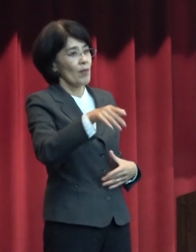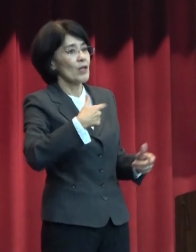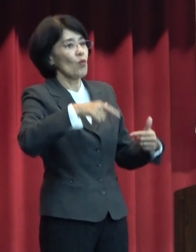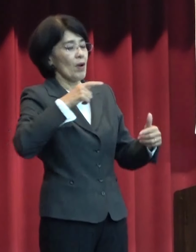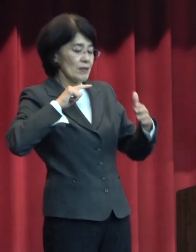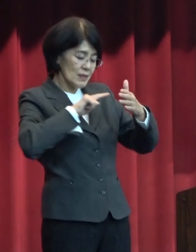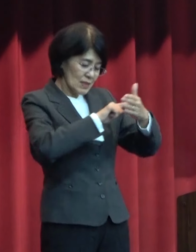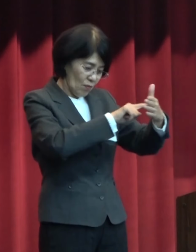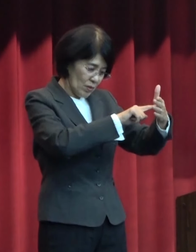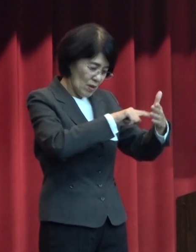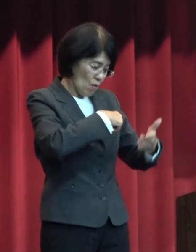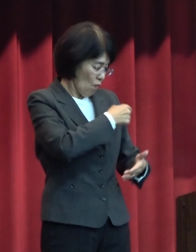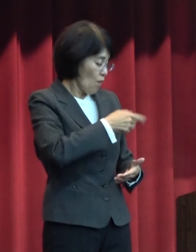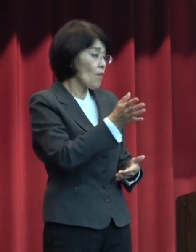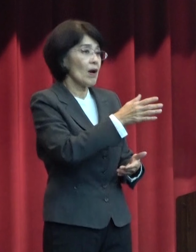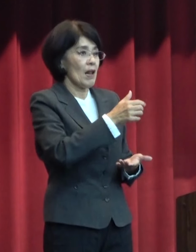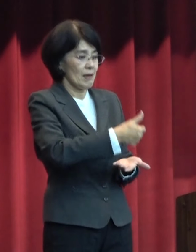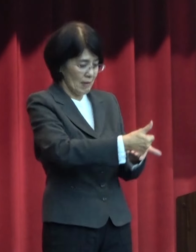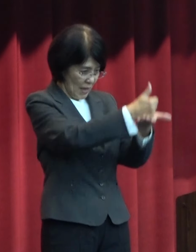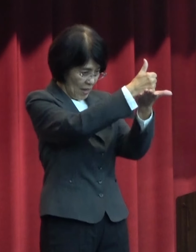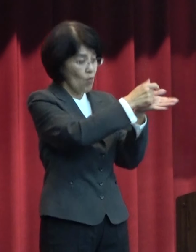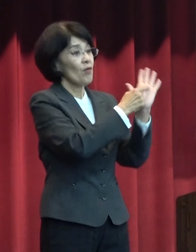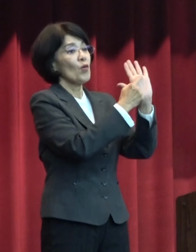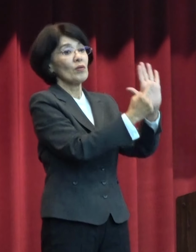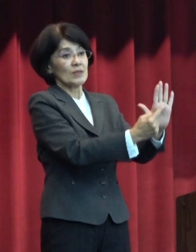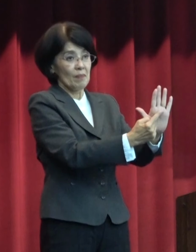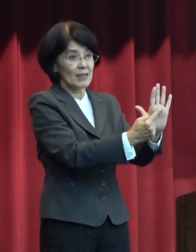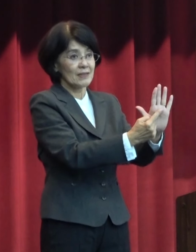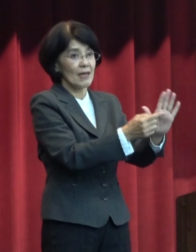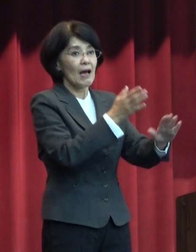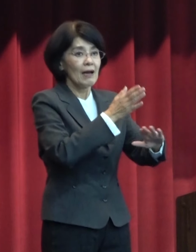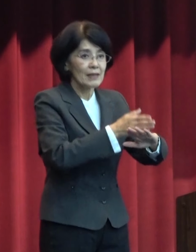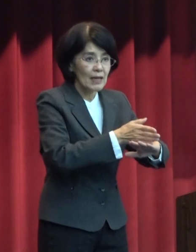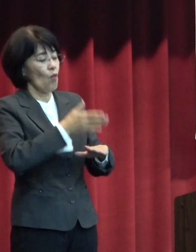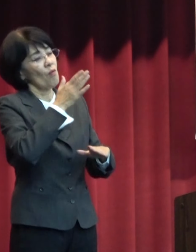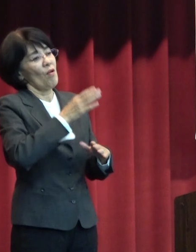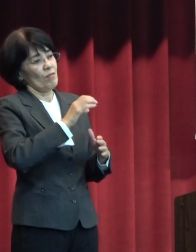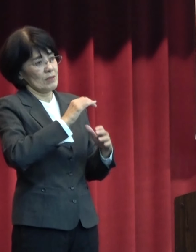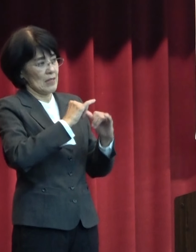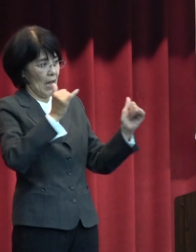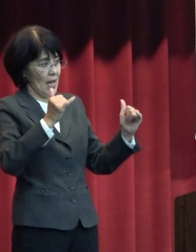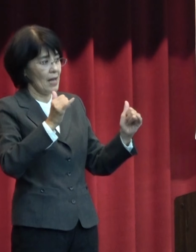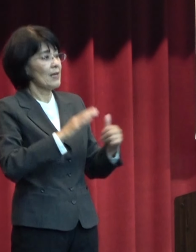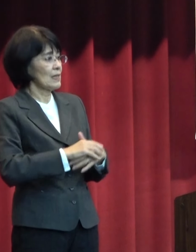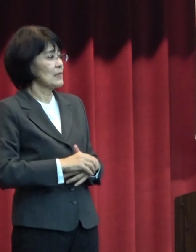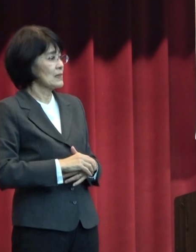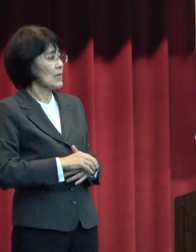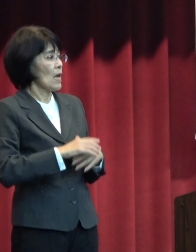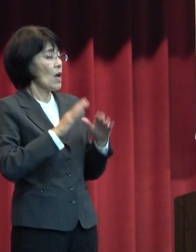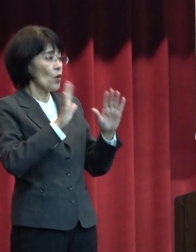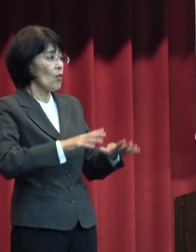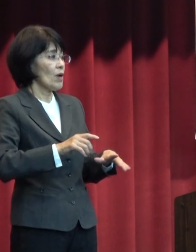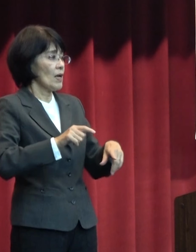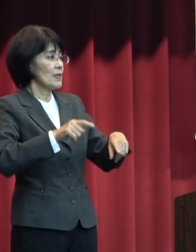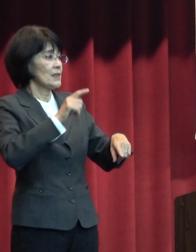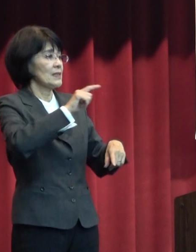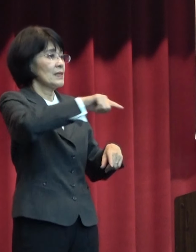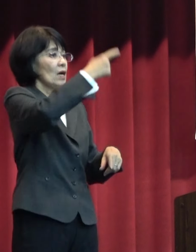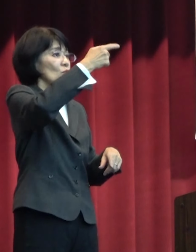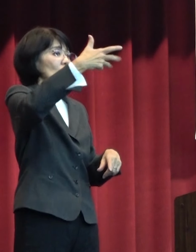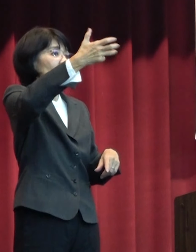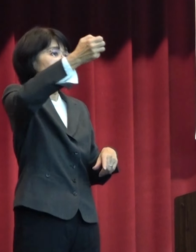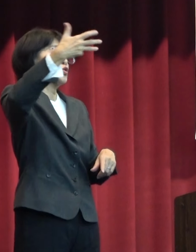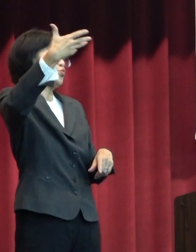のご尽力に心から敬意を表する次第でございます。本当にありがとうございます。 今回189名